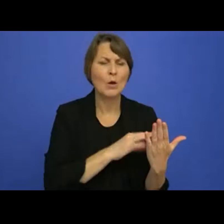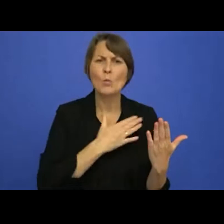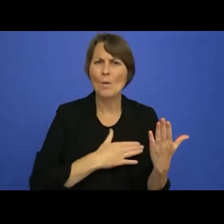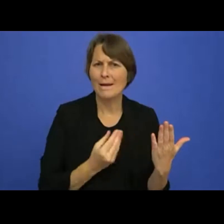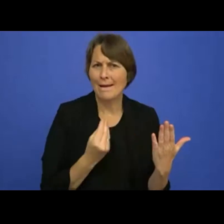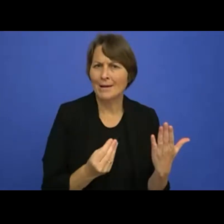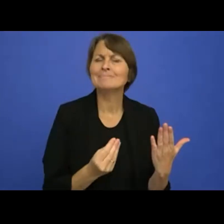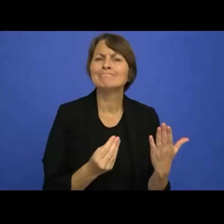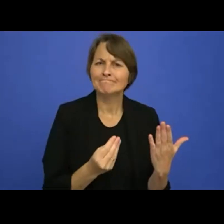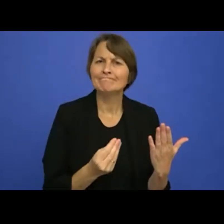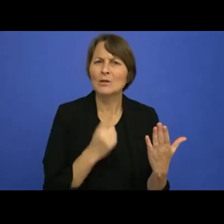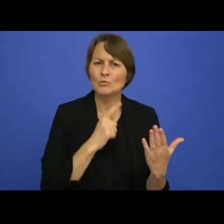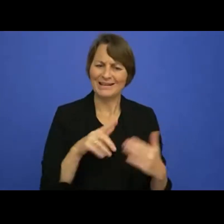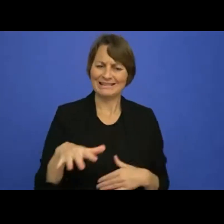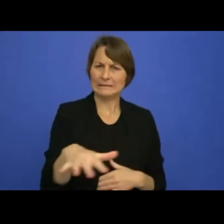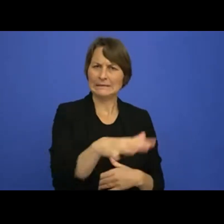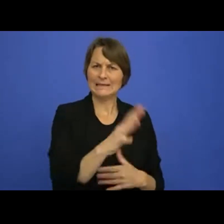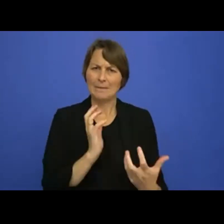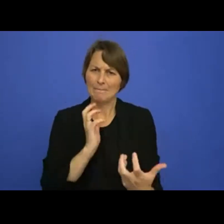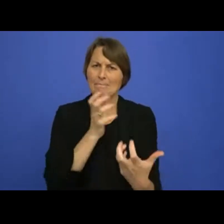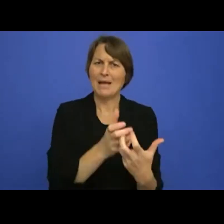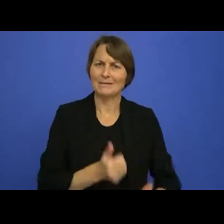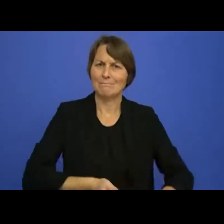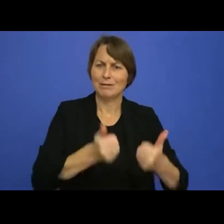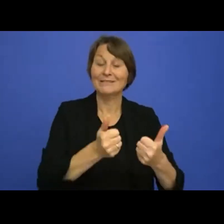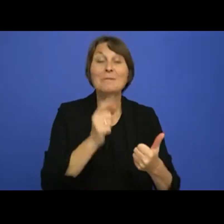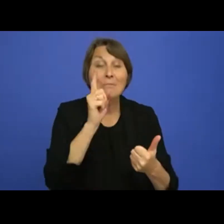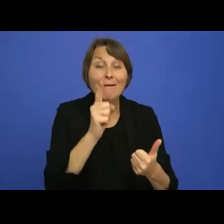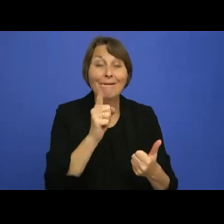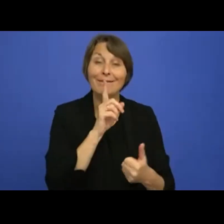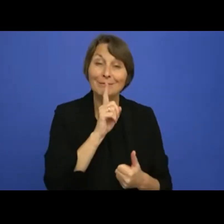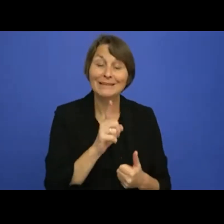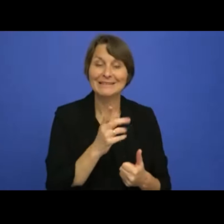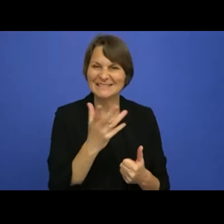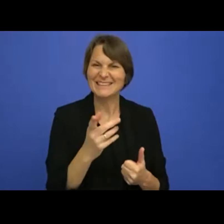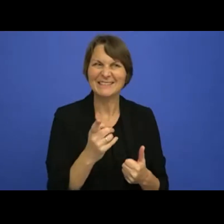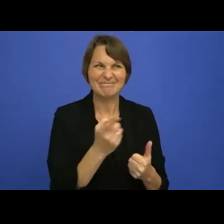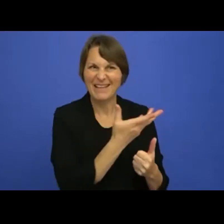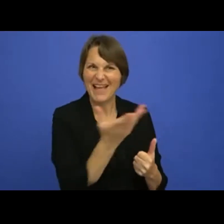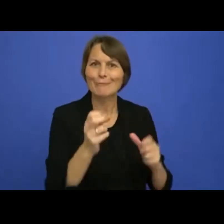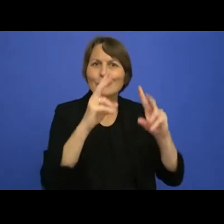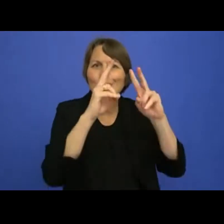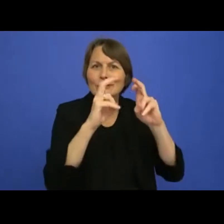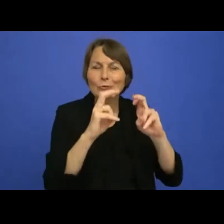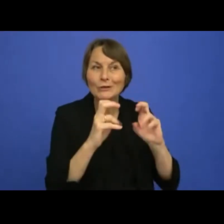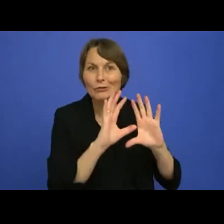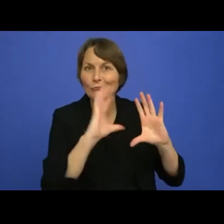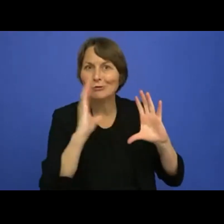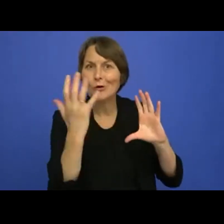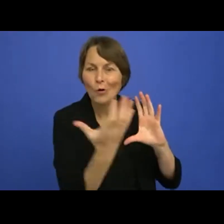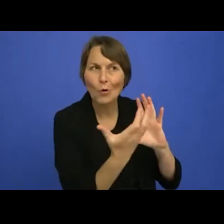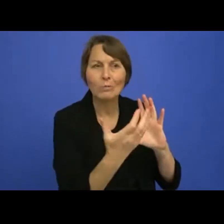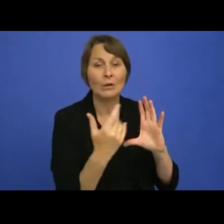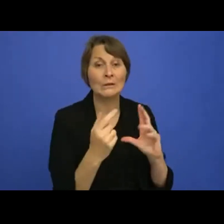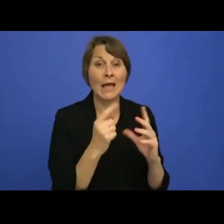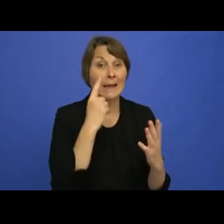des politiques qui soient adaptées sur le plan contextuel, mais également qui répondent aux vraie